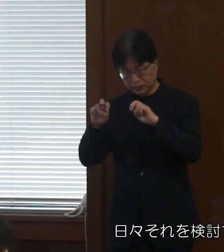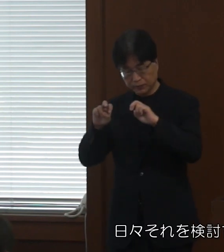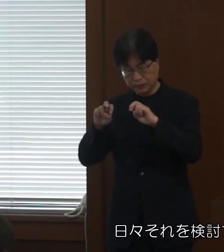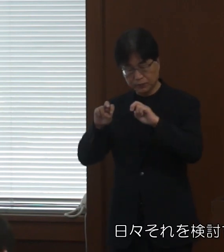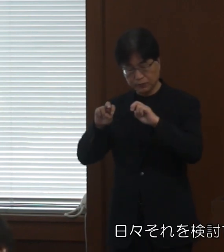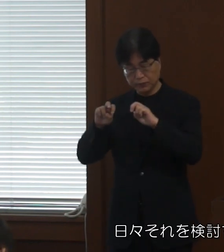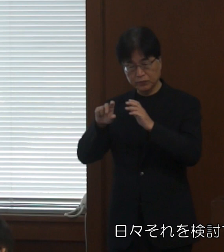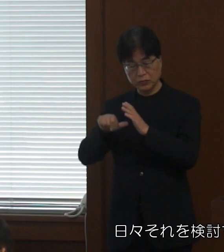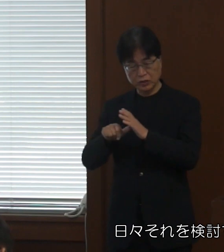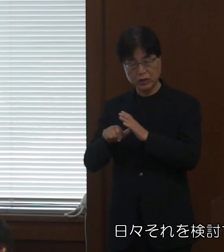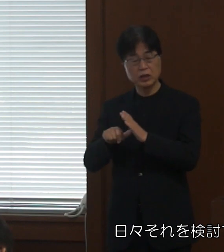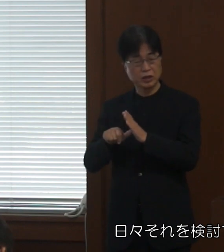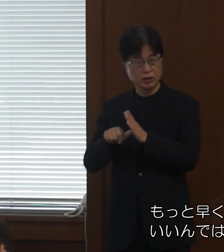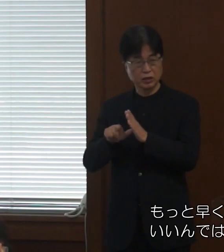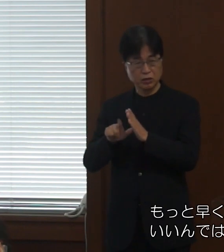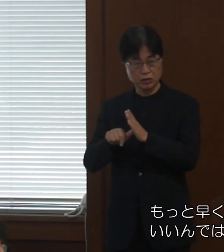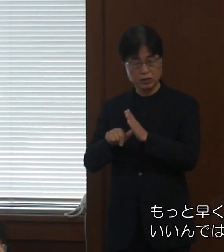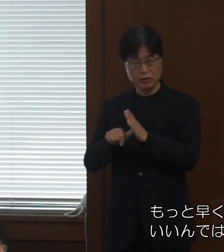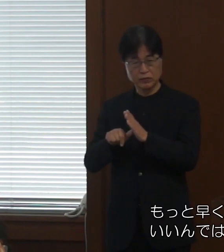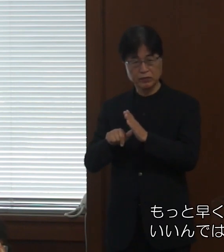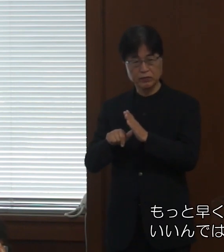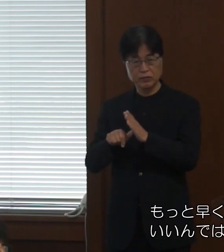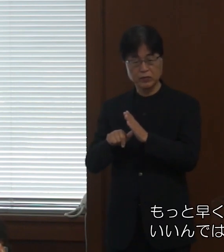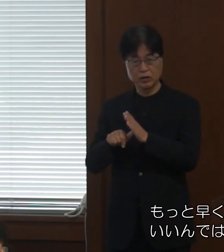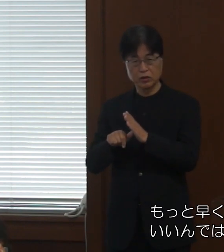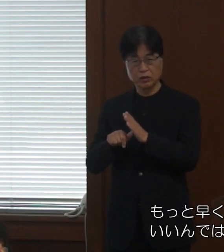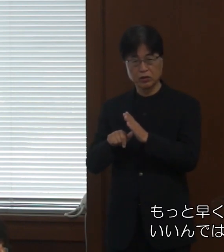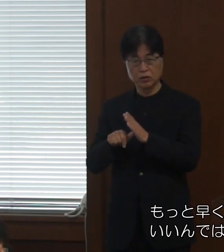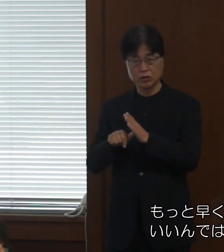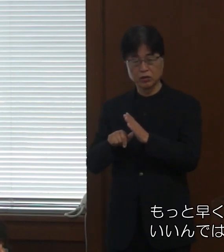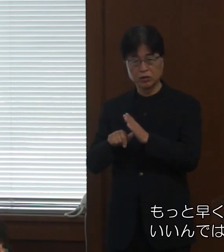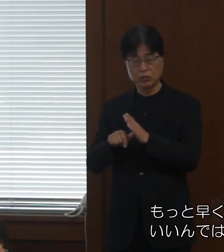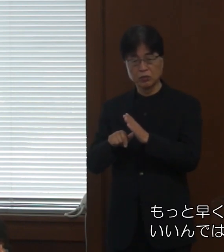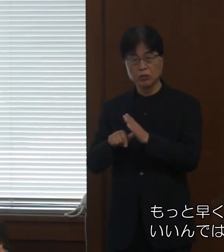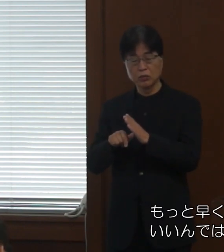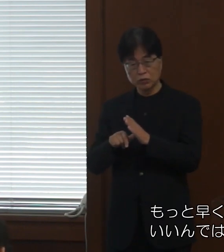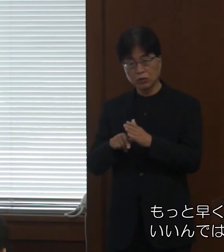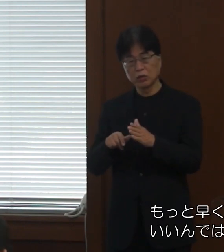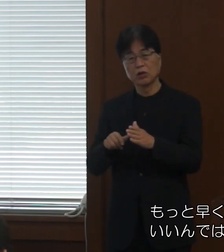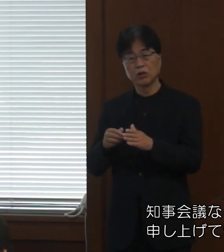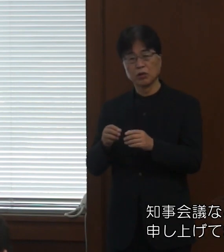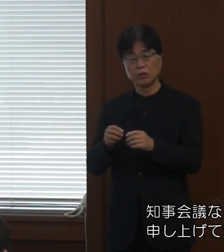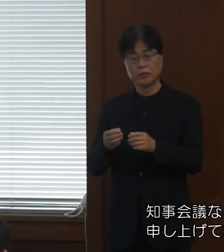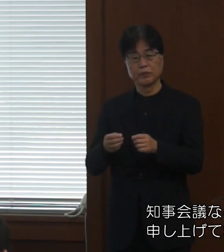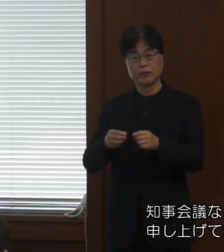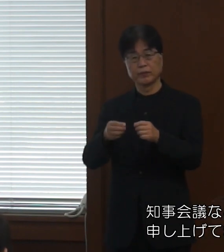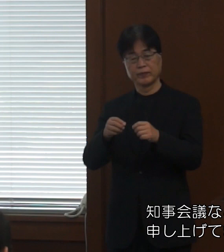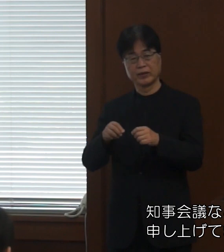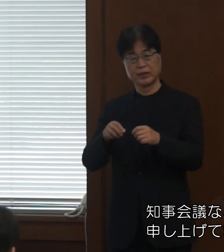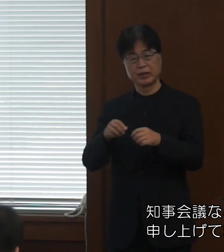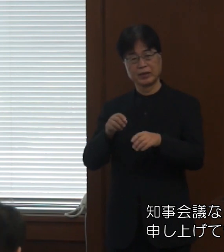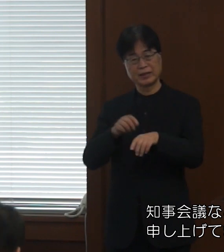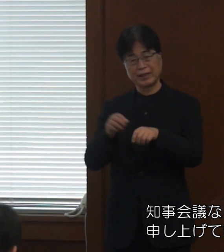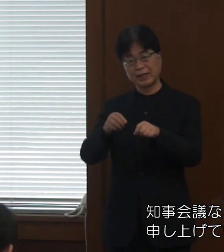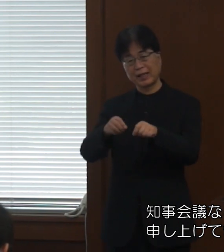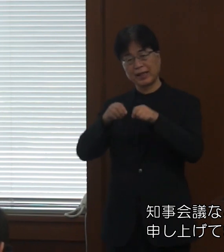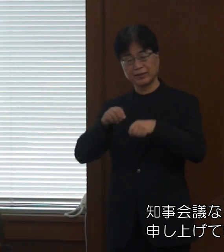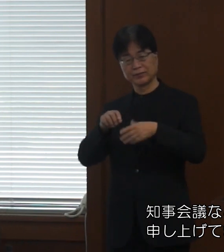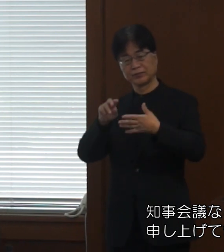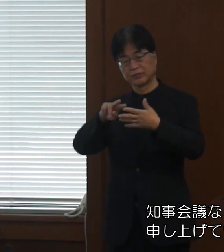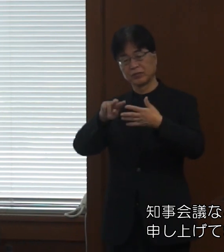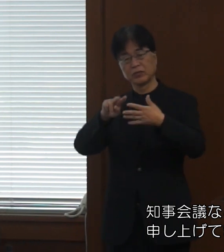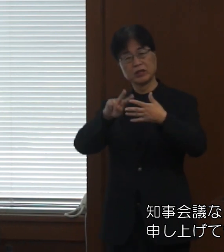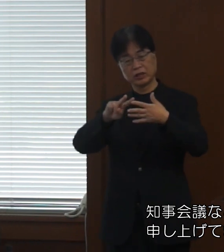もう早い段階でもっと早くゴールに移行してもいいんではないかということを知事会議などで申し上げてきた